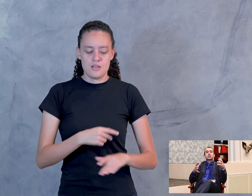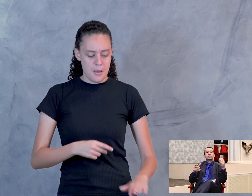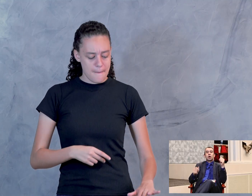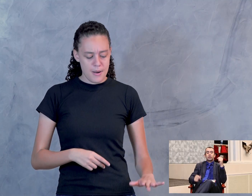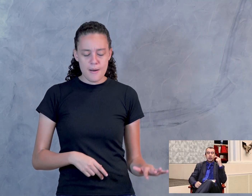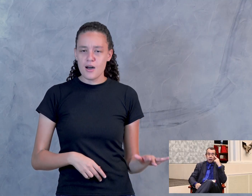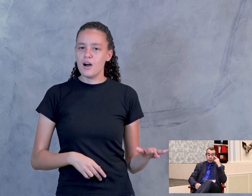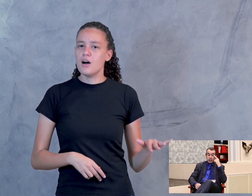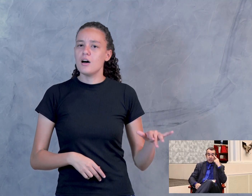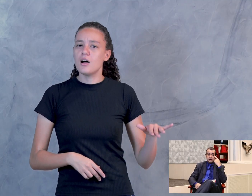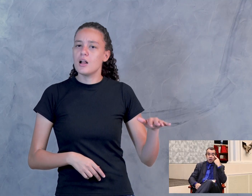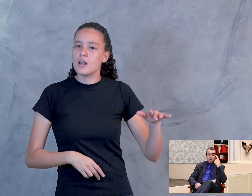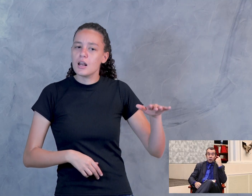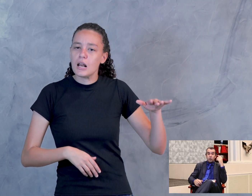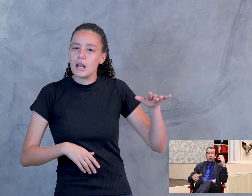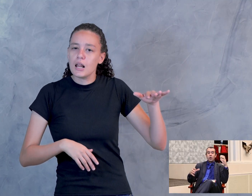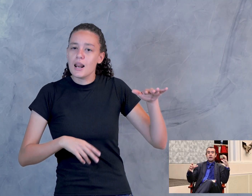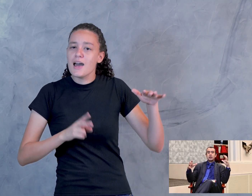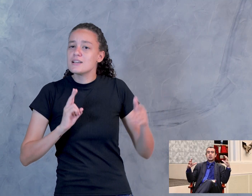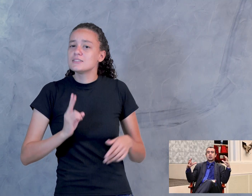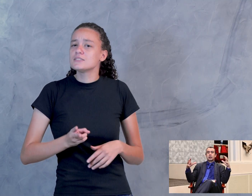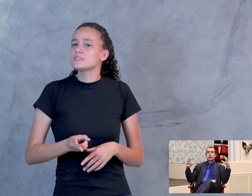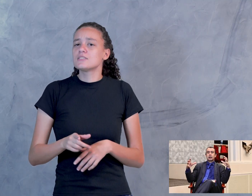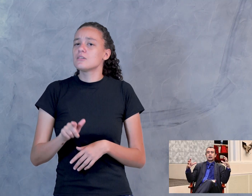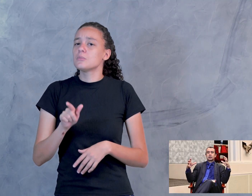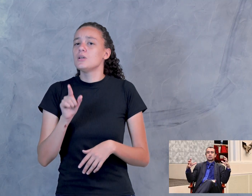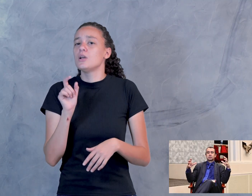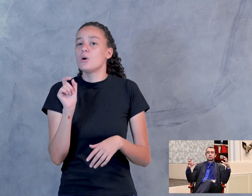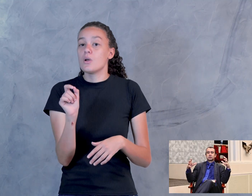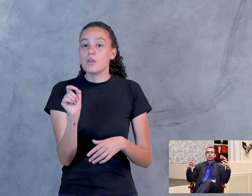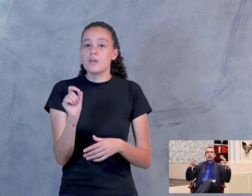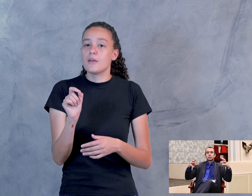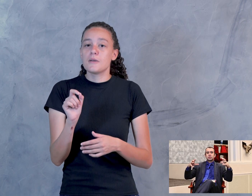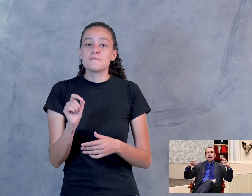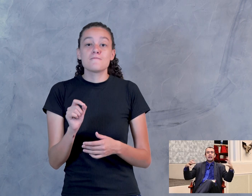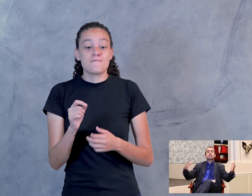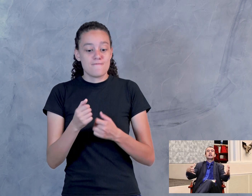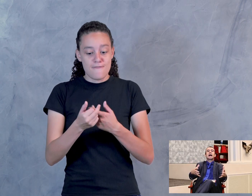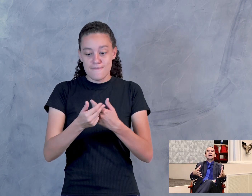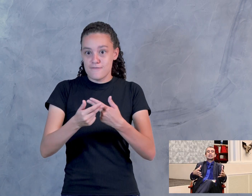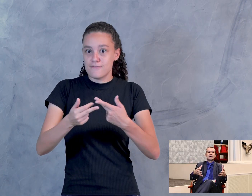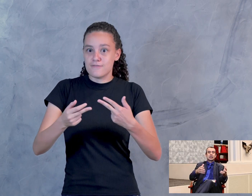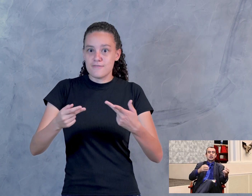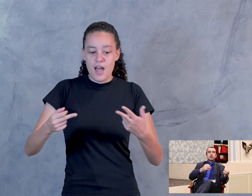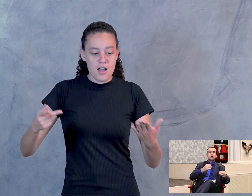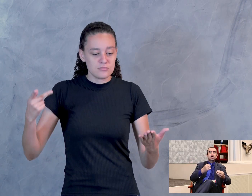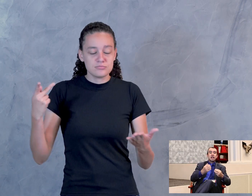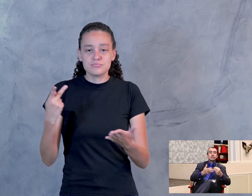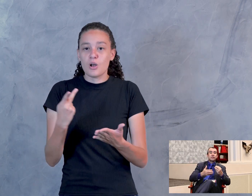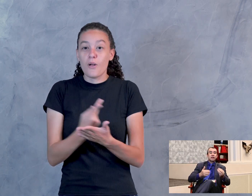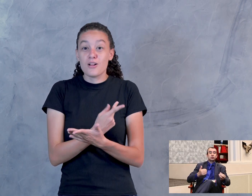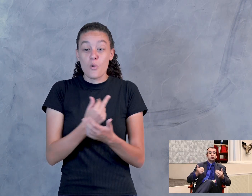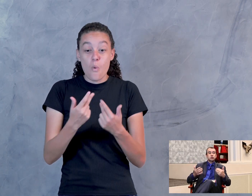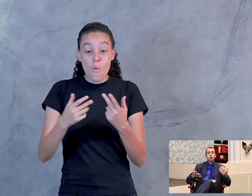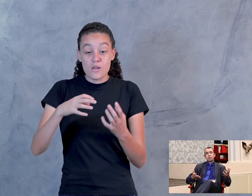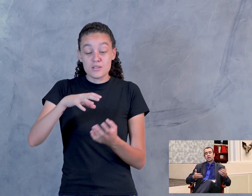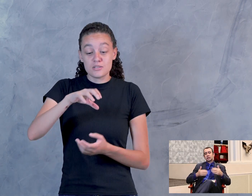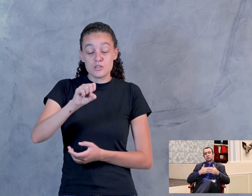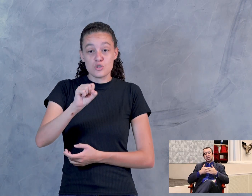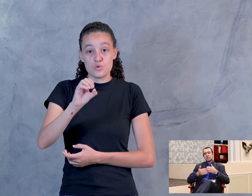menino, desse jovem rapaz, foi, digamos, recheada de